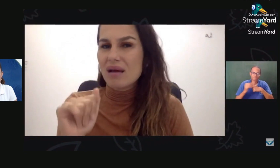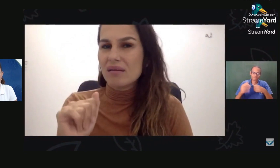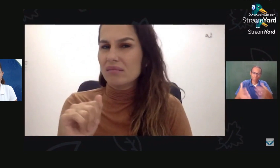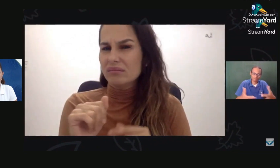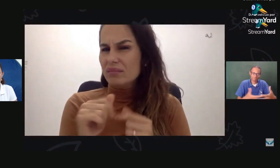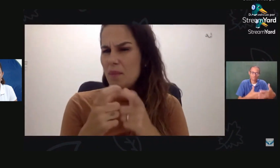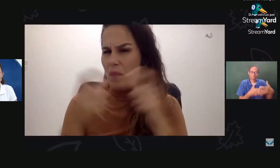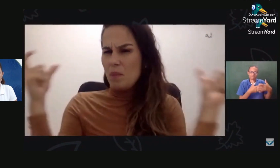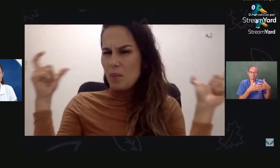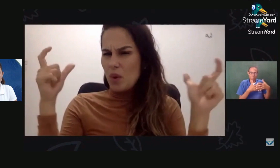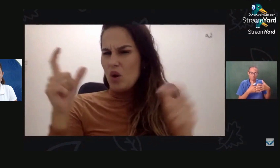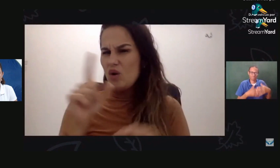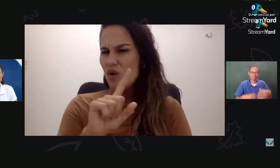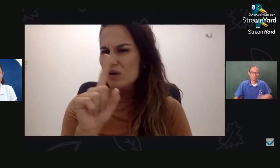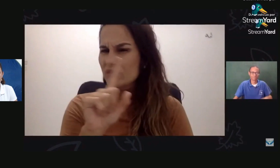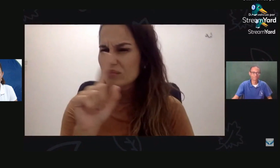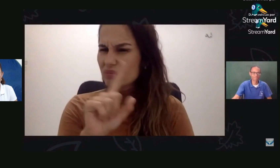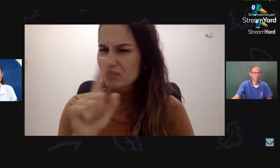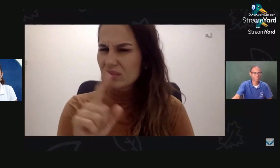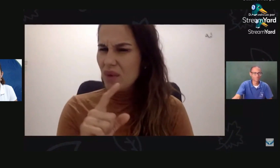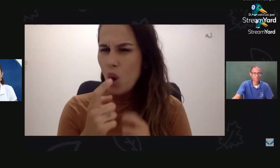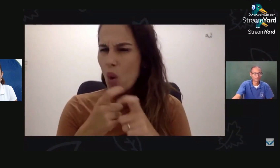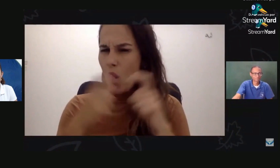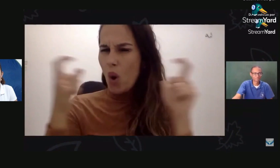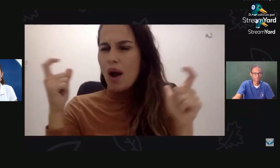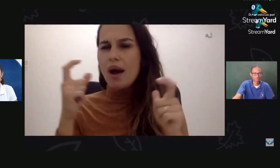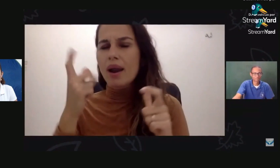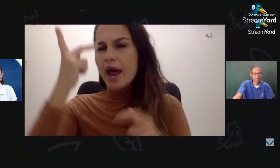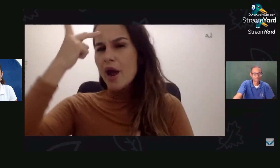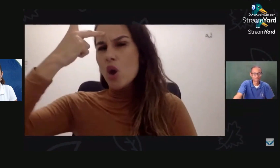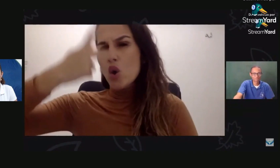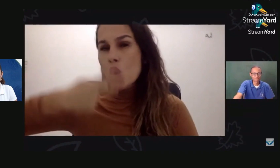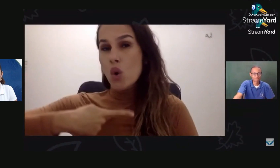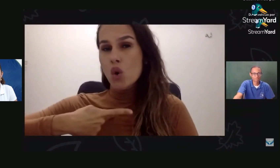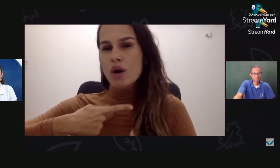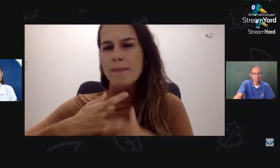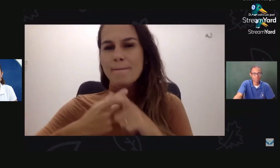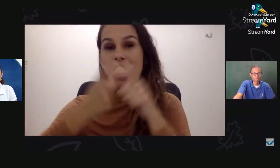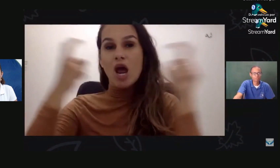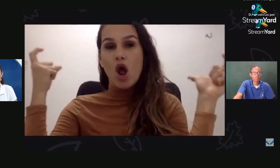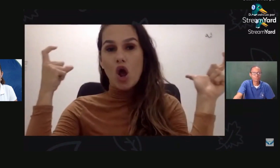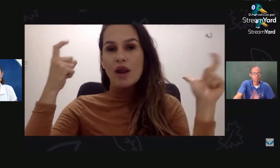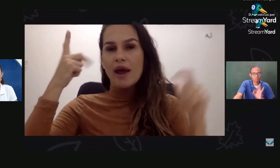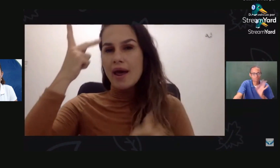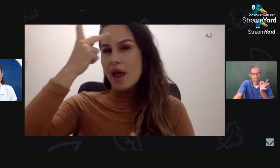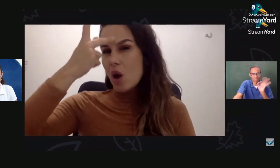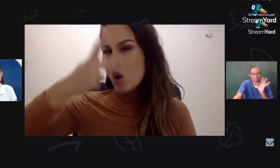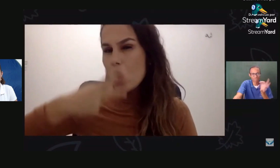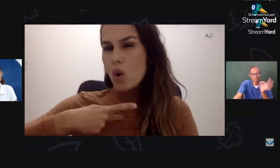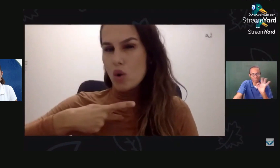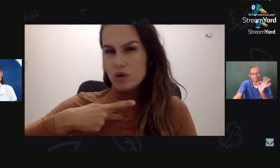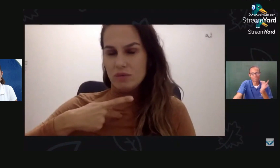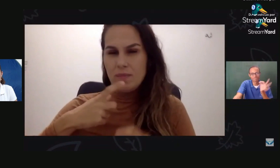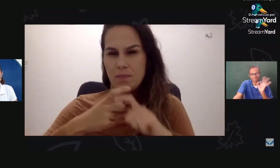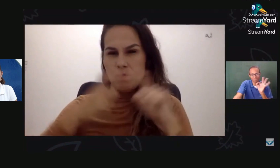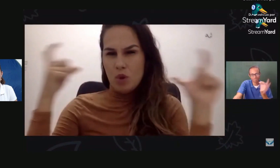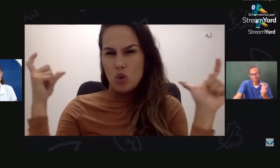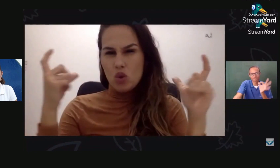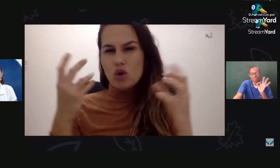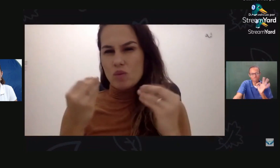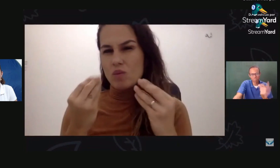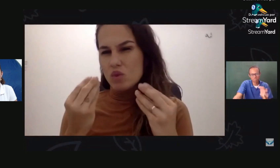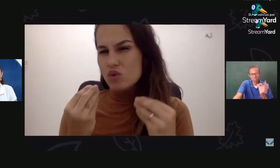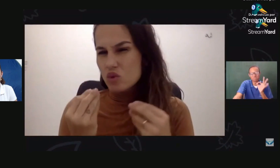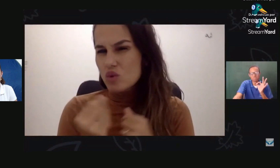com as pessoas. Infelizmente, a maioria das pessoas não tem tanta acolhida, pensam somente, né,